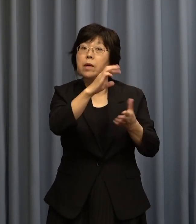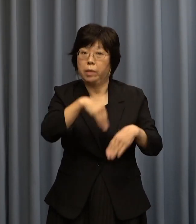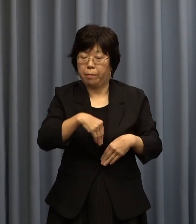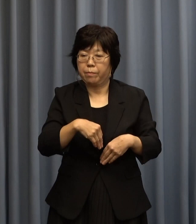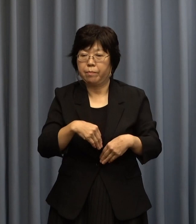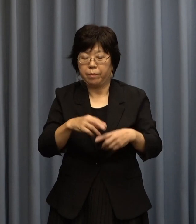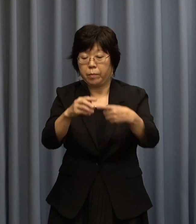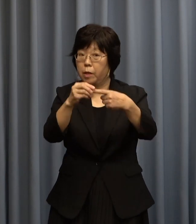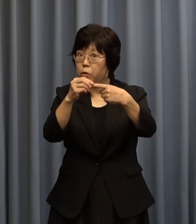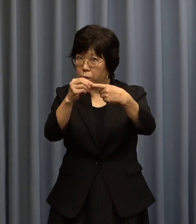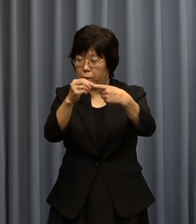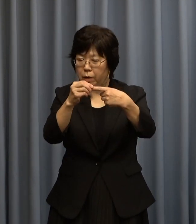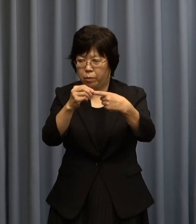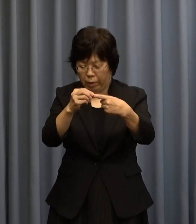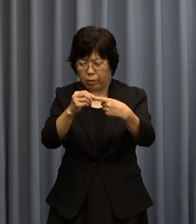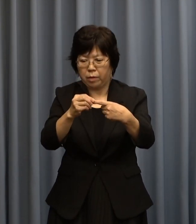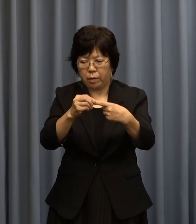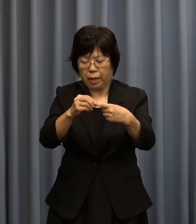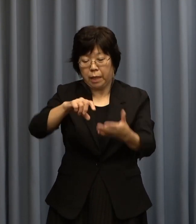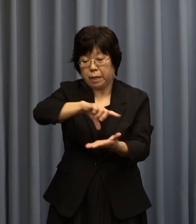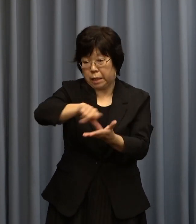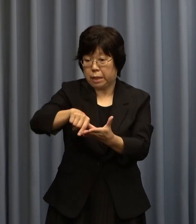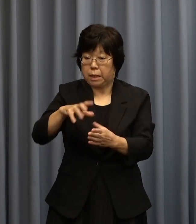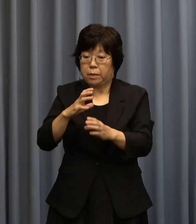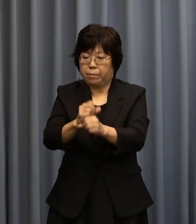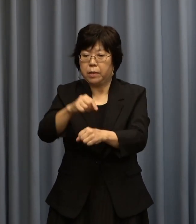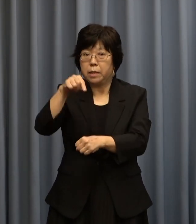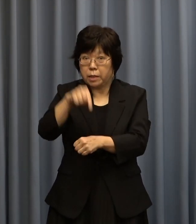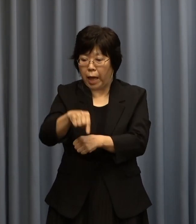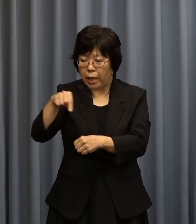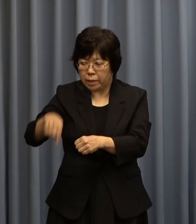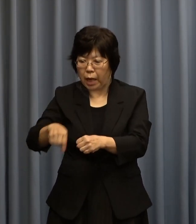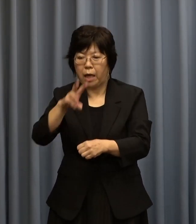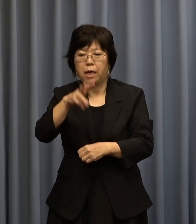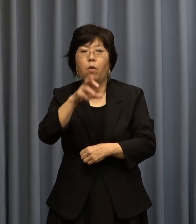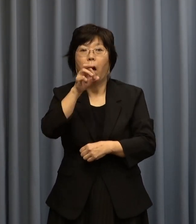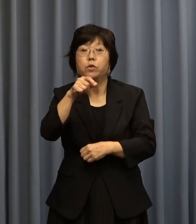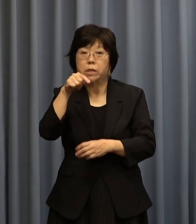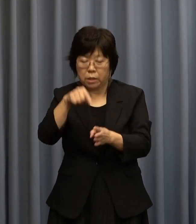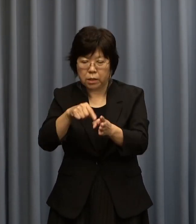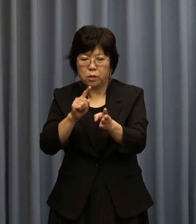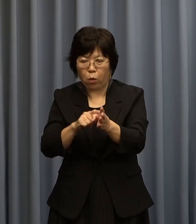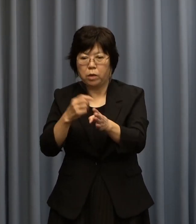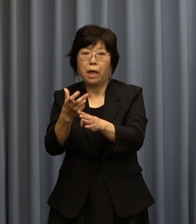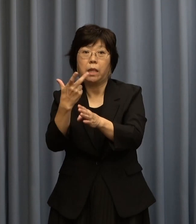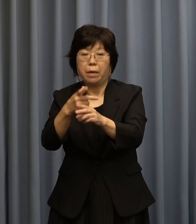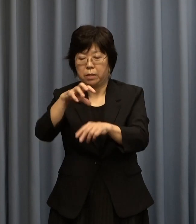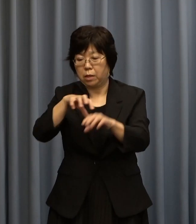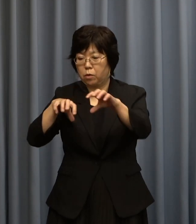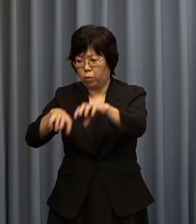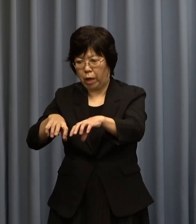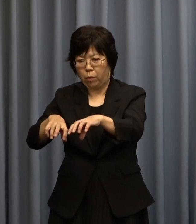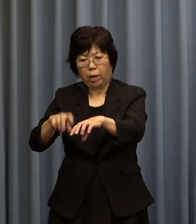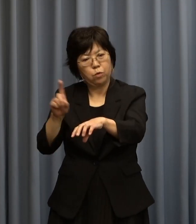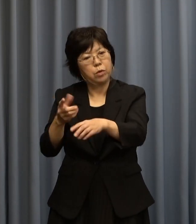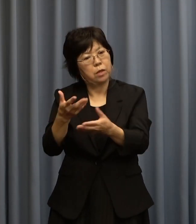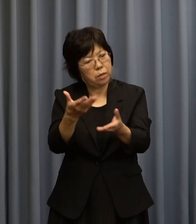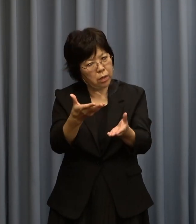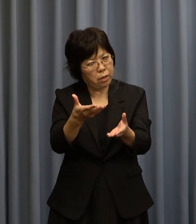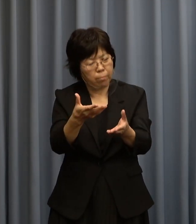玉の両市については実は意見はありませんでした。その通りですねで終わりでございます。から2点目